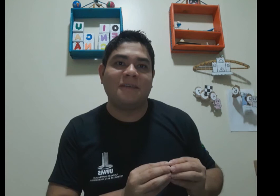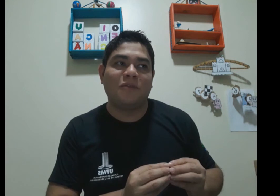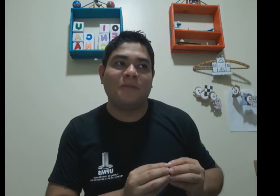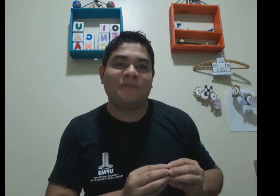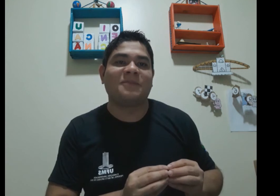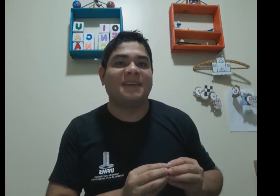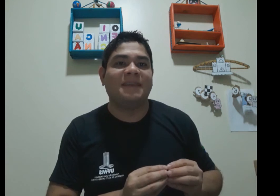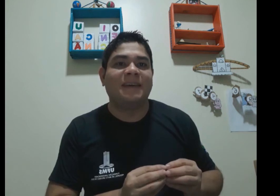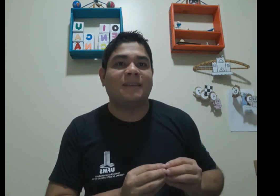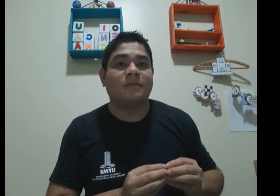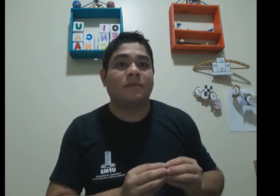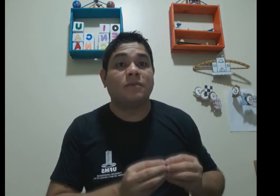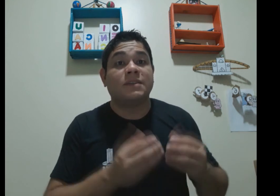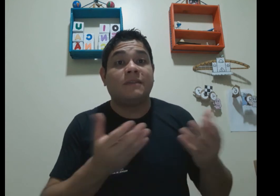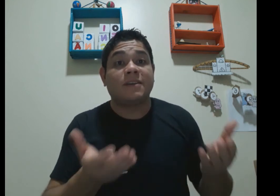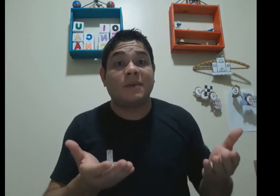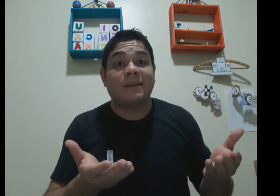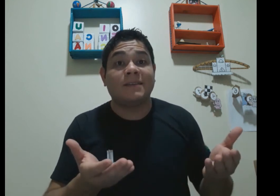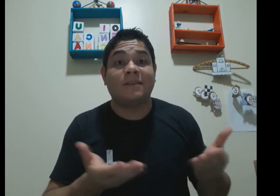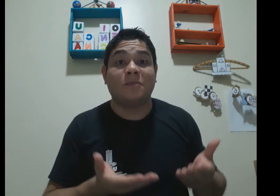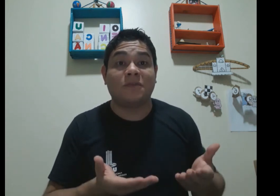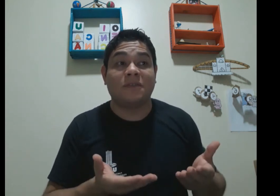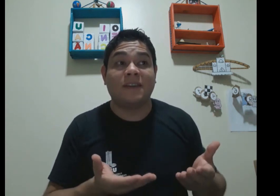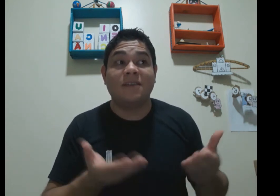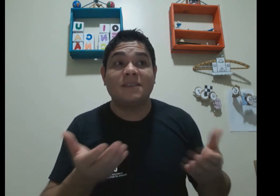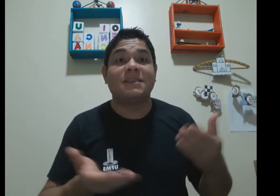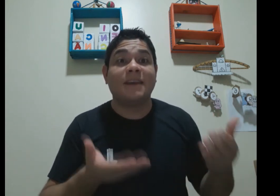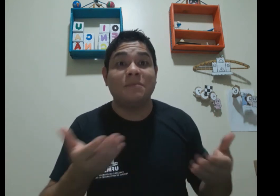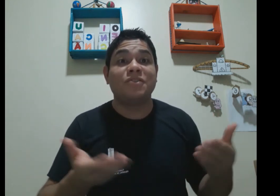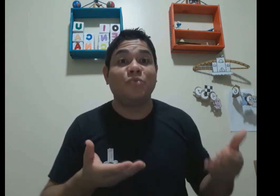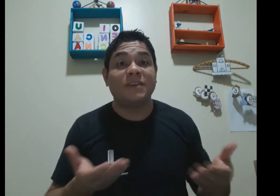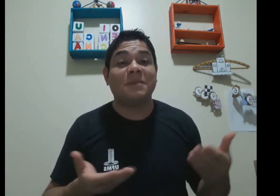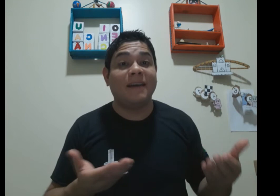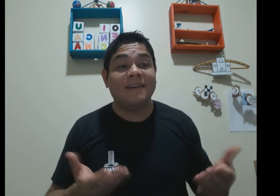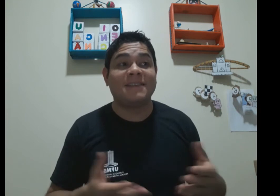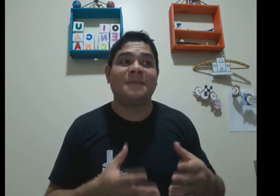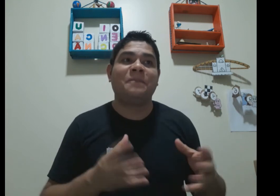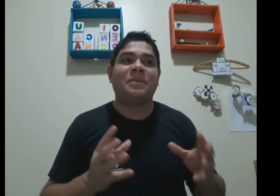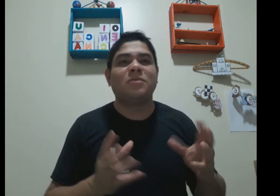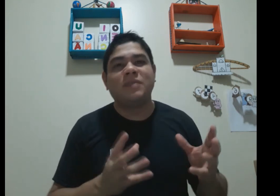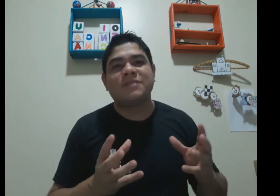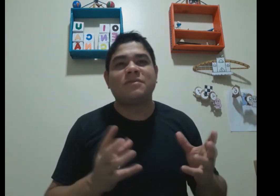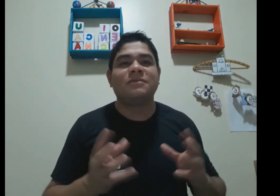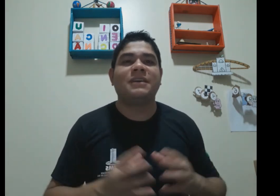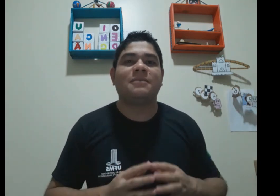bom, né? Então, quando você faz uma redação e o professor fala, nossa, você está repetindo muitas palavras. Então o texto não fica